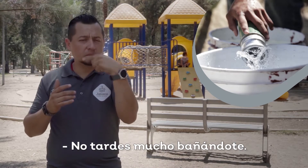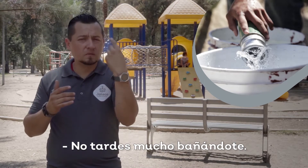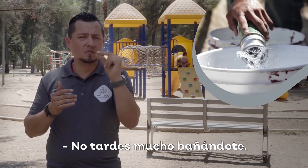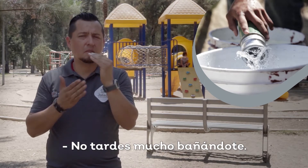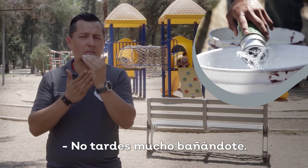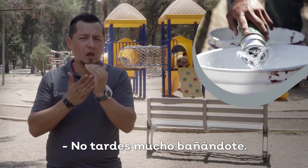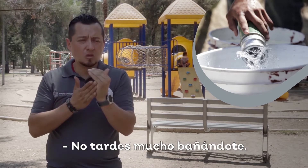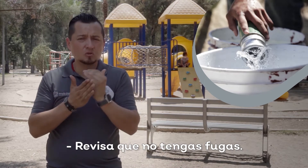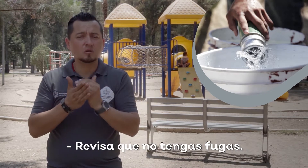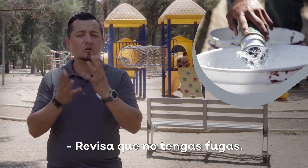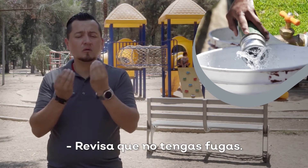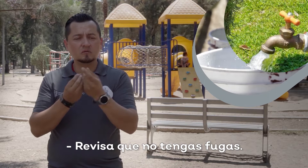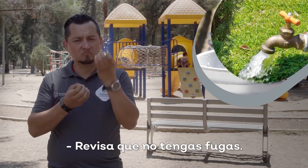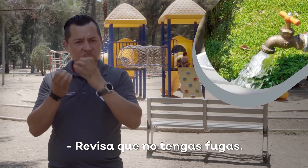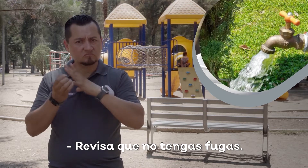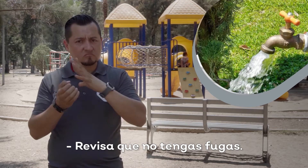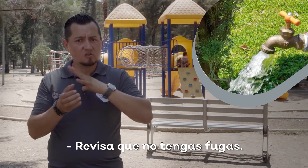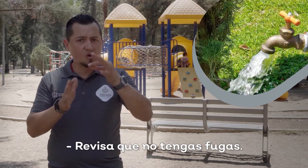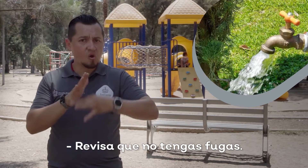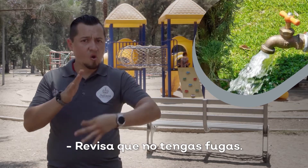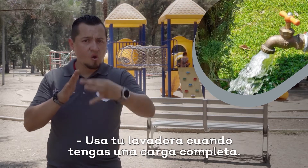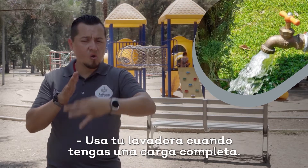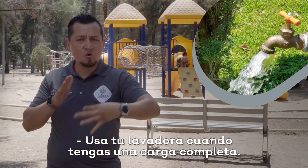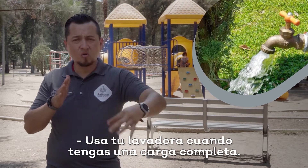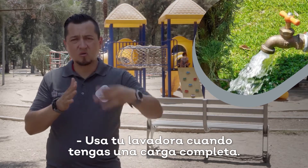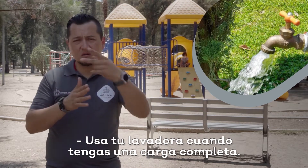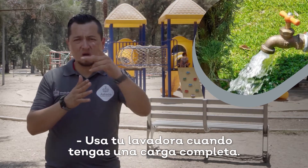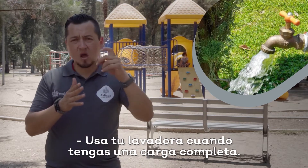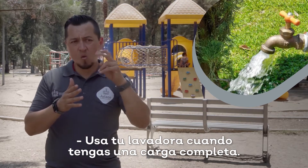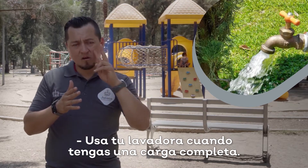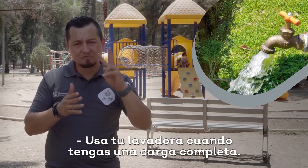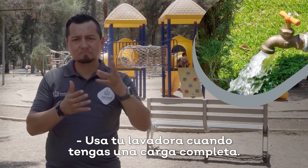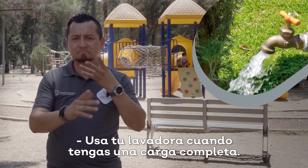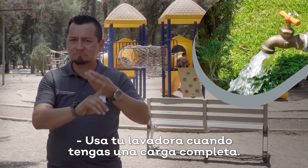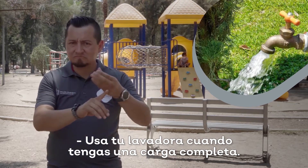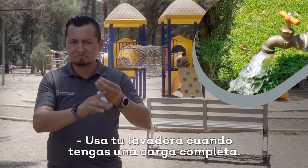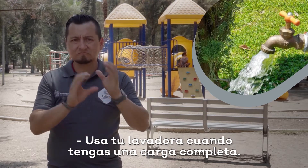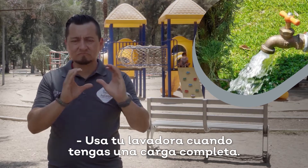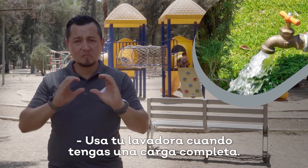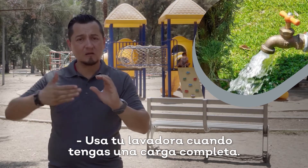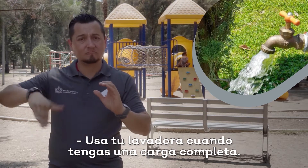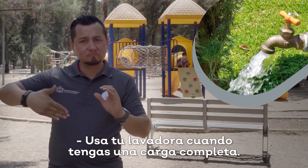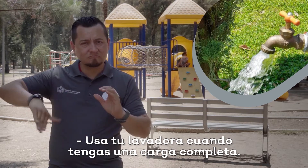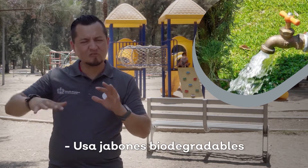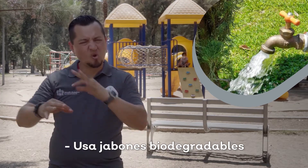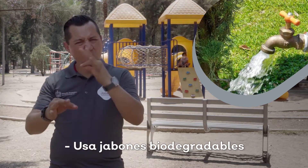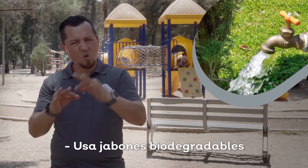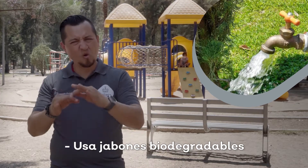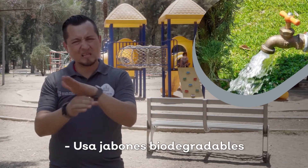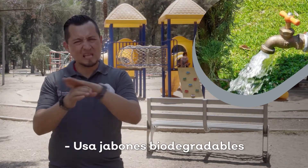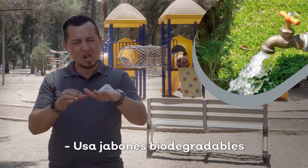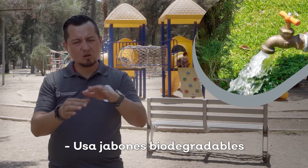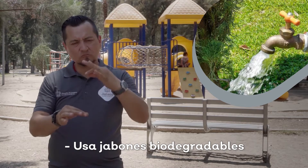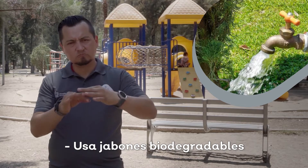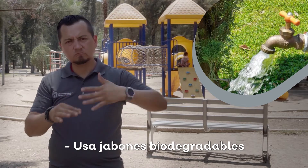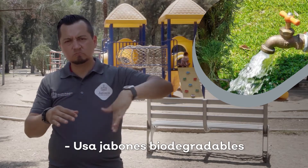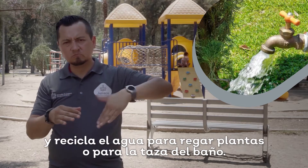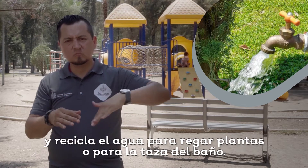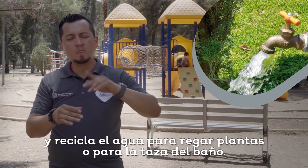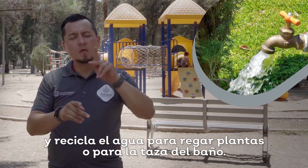bañándote. Revisa que no tengas fugas. Usa tu lavadora cuando tengas una carga completa. Usa jabones biodegradables y recicla el